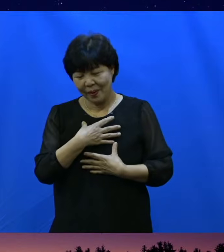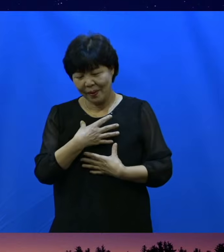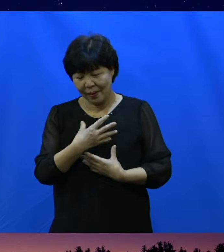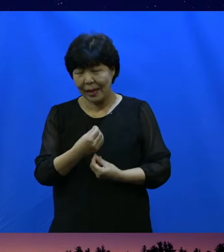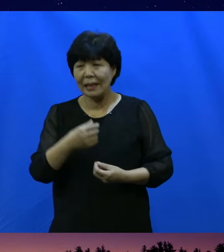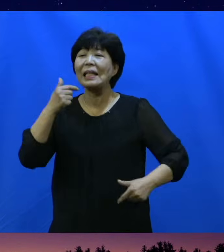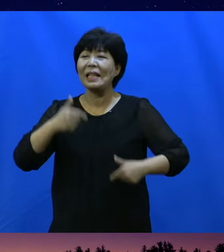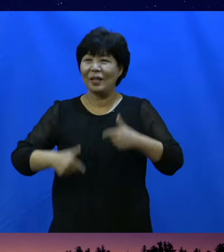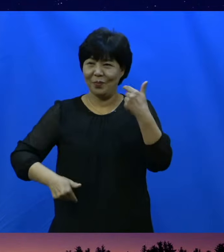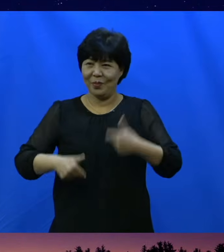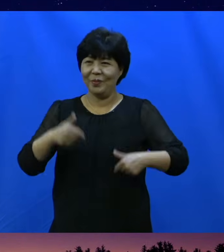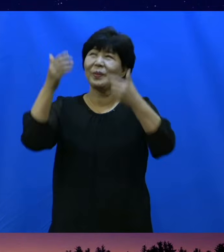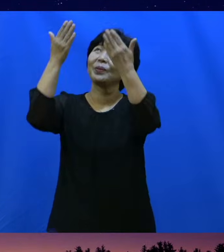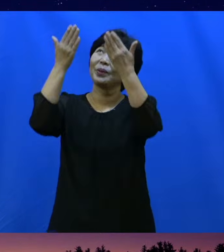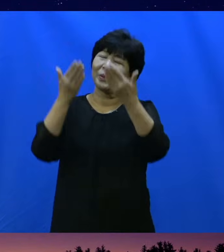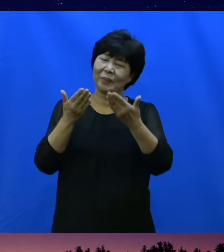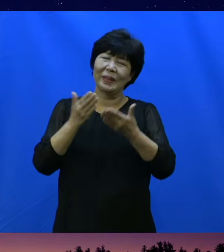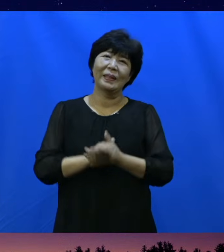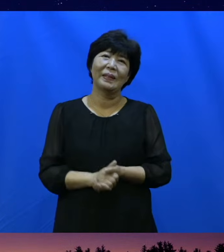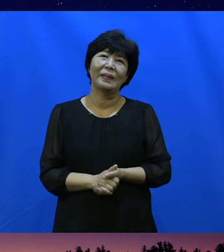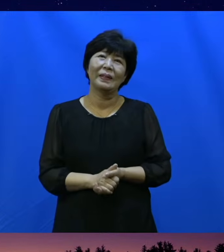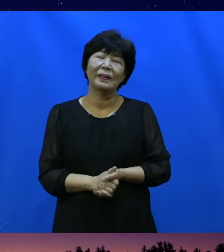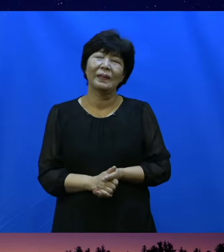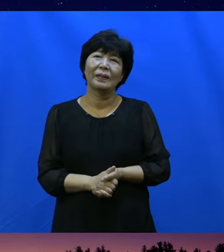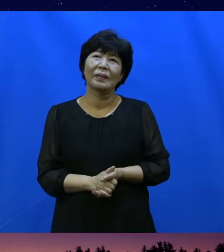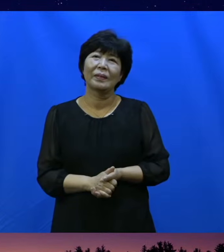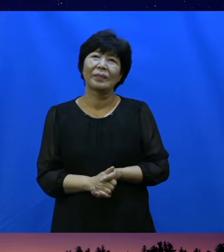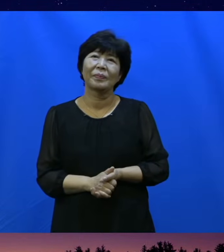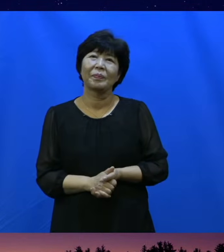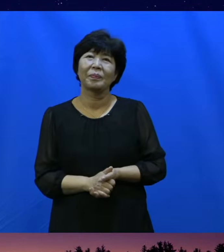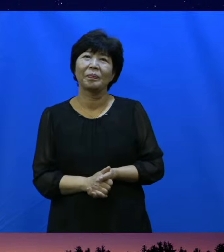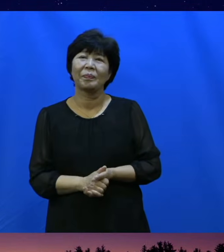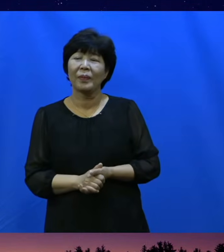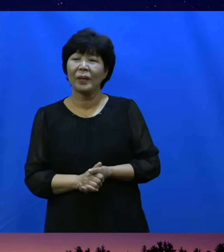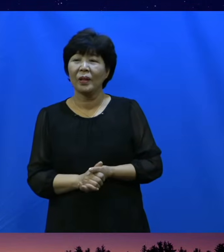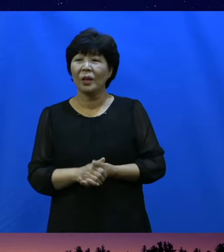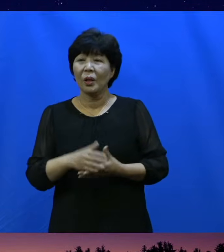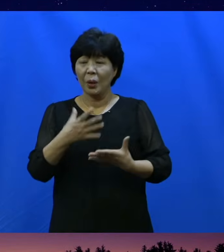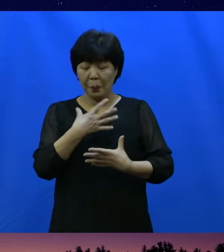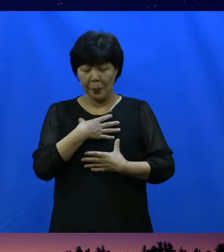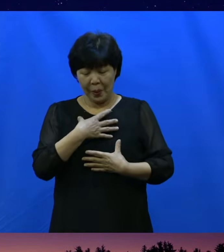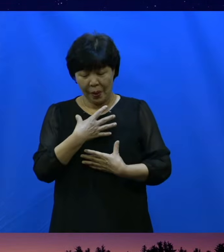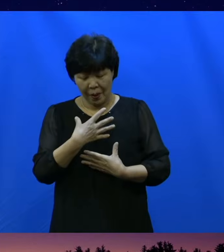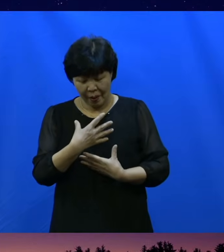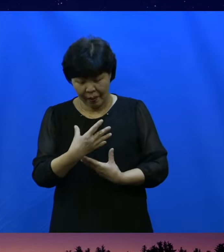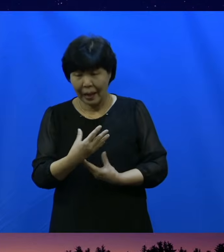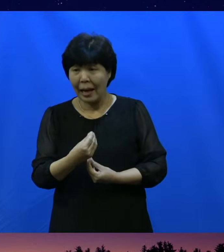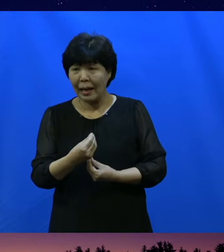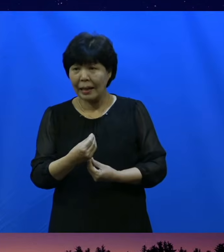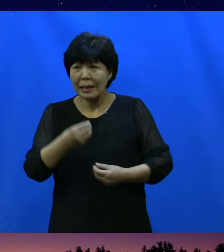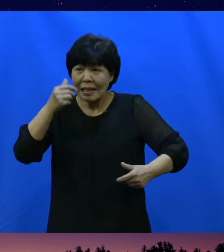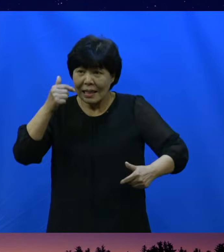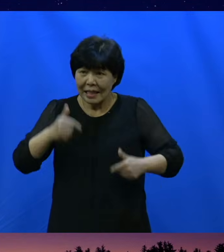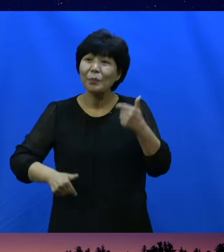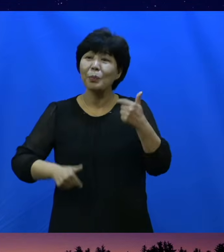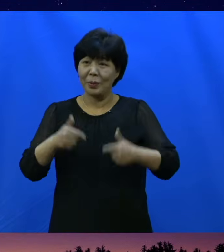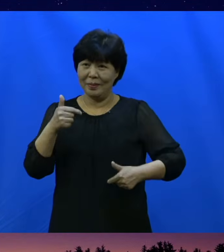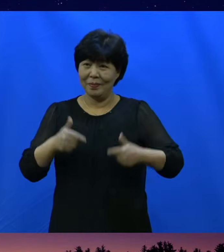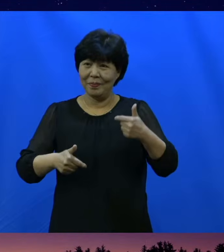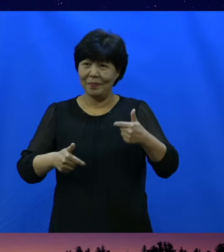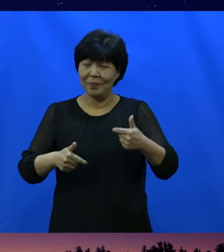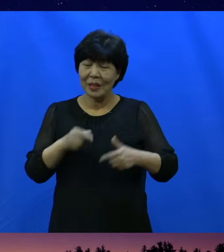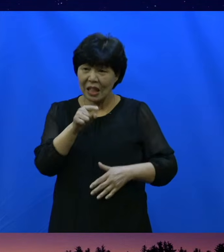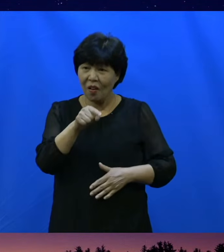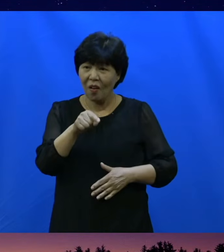여러분, 우리의 신앙생활 속에서 매우 중요한 것 중에 하나가 뭔지 아세요? 평안과 기쁨이에요. 그게 성령이